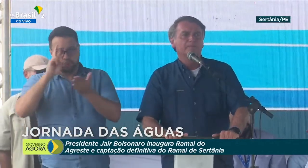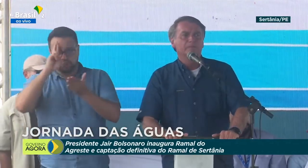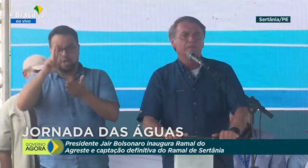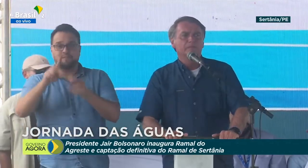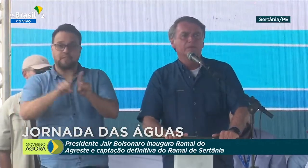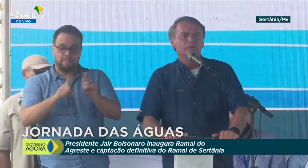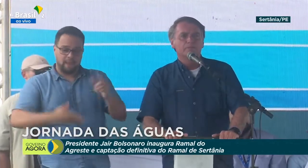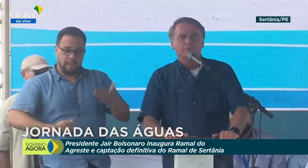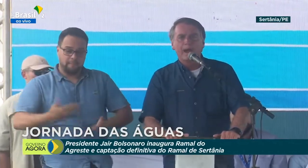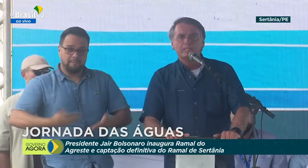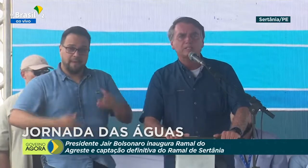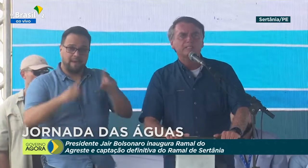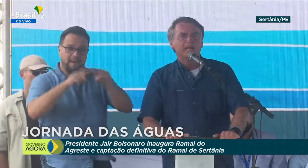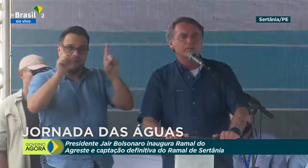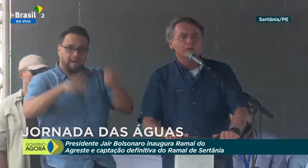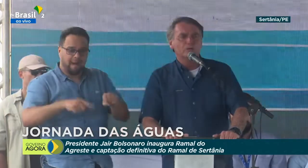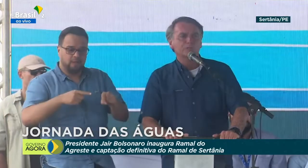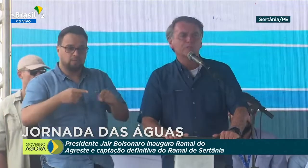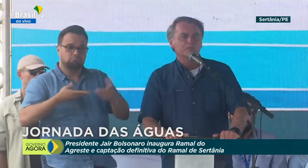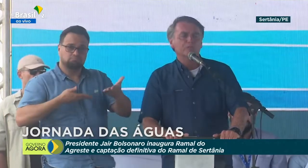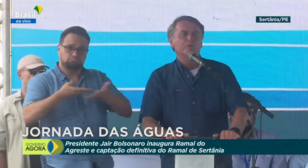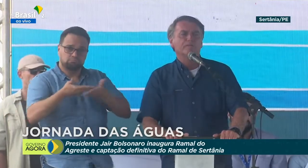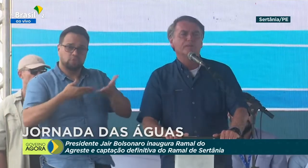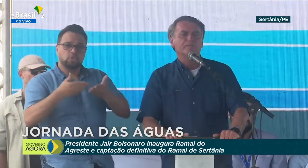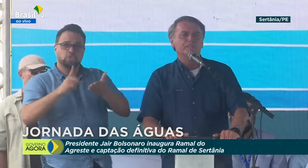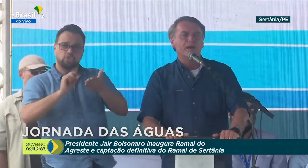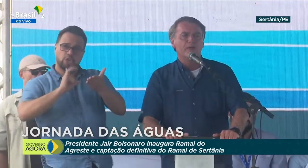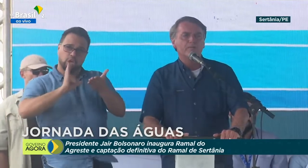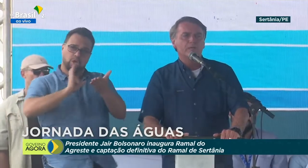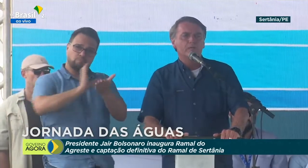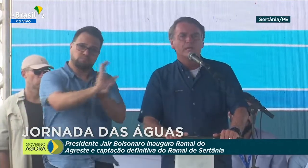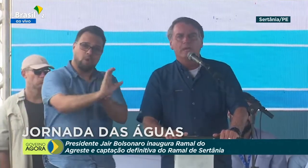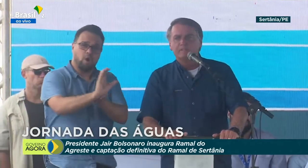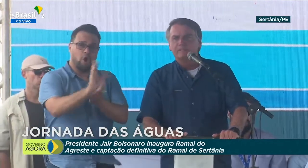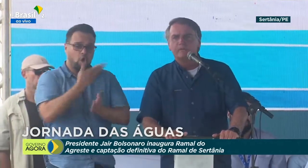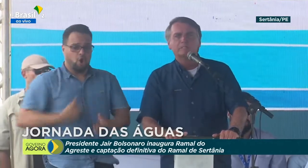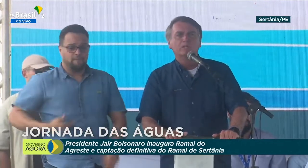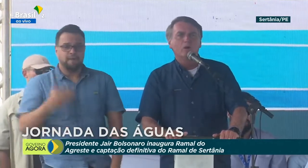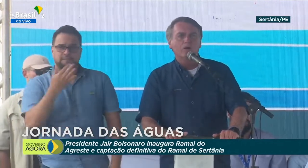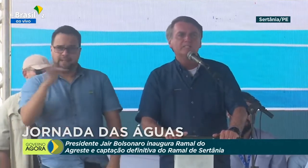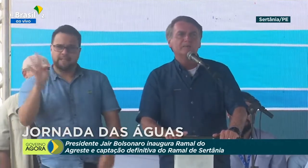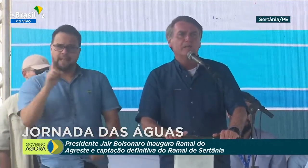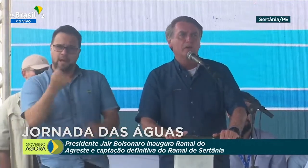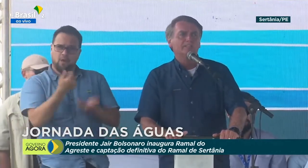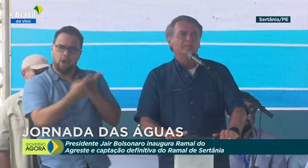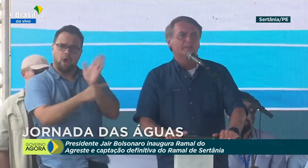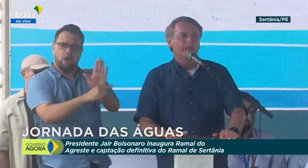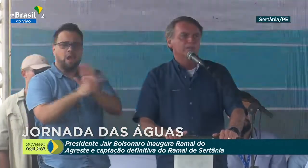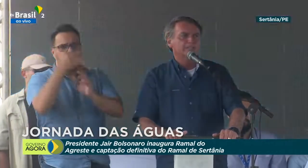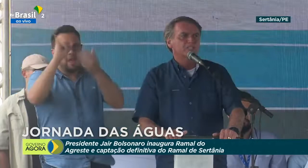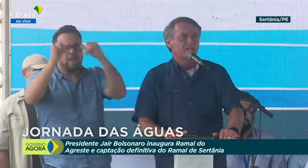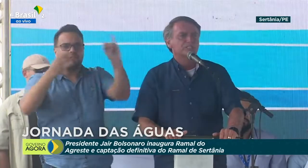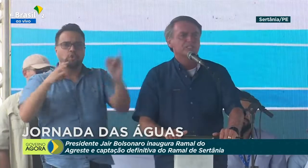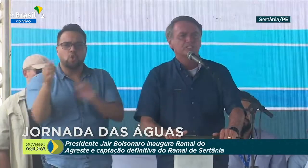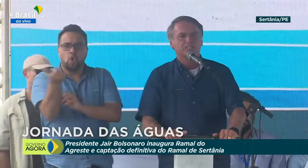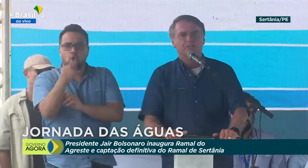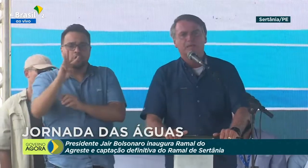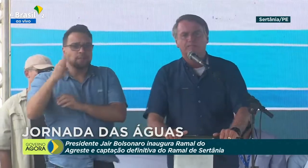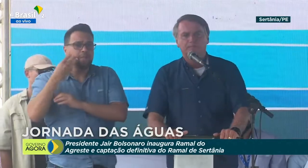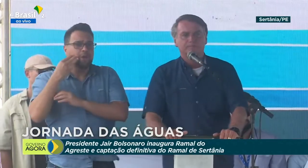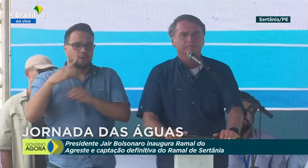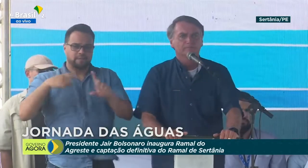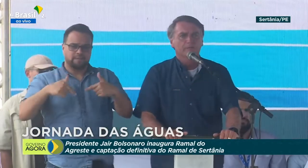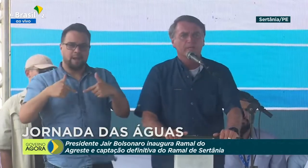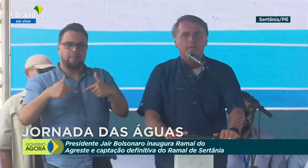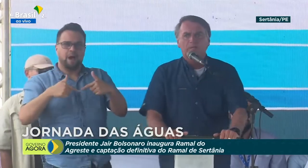empregado, parte do recurso vindo do governo federal, evitamos que 11 milhões de empregos deixassem de existir no